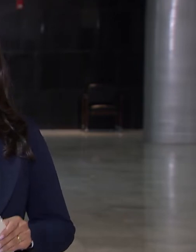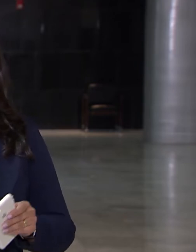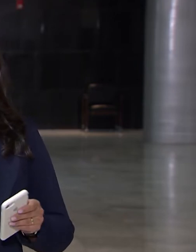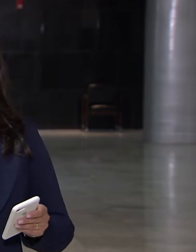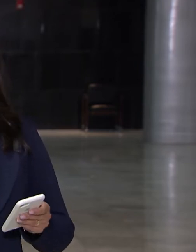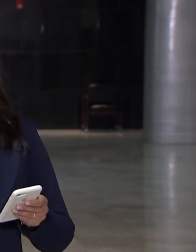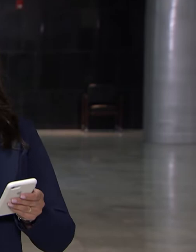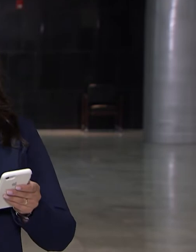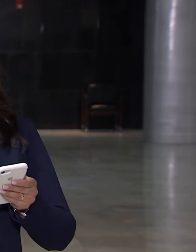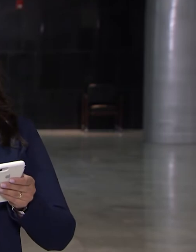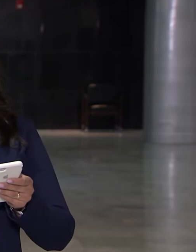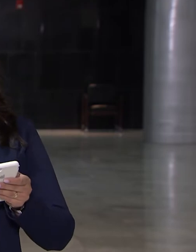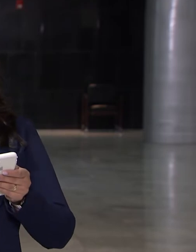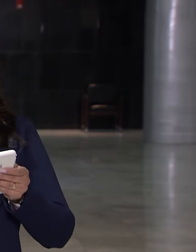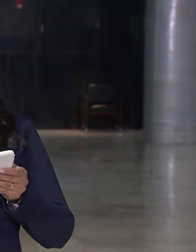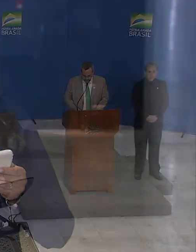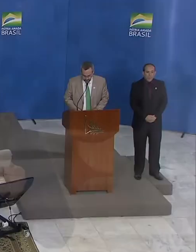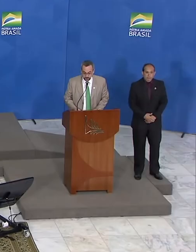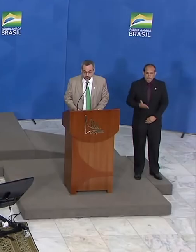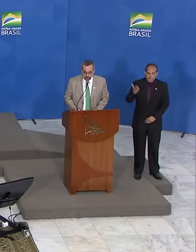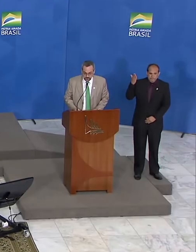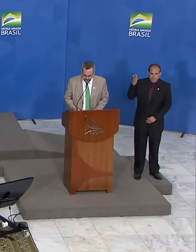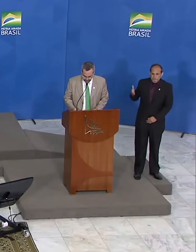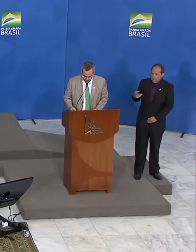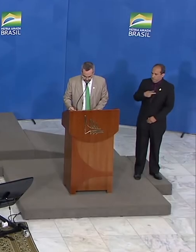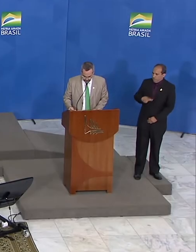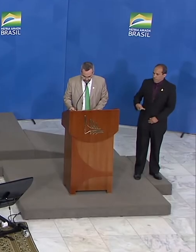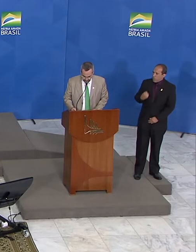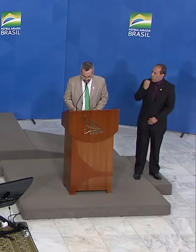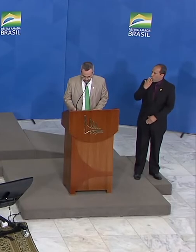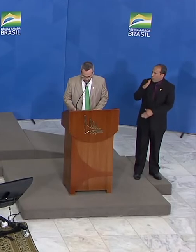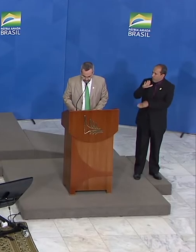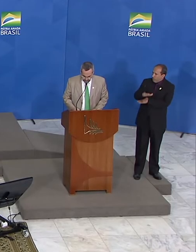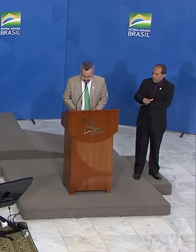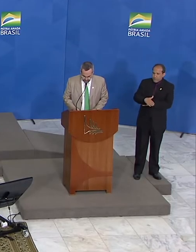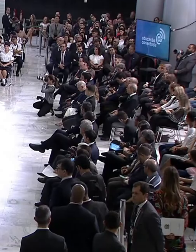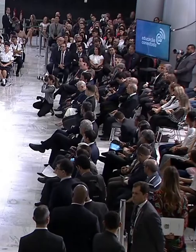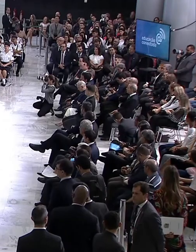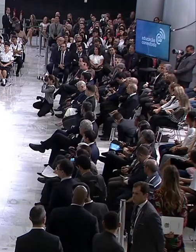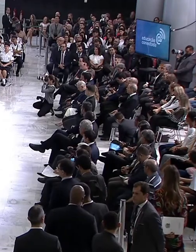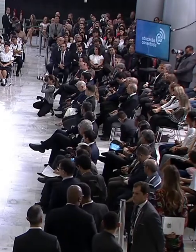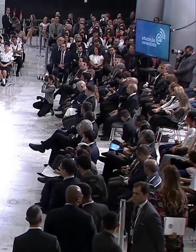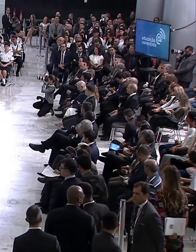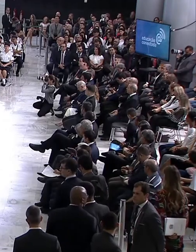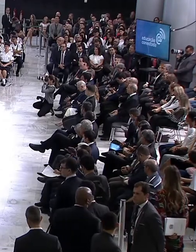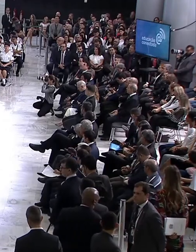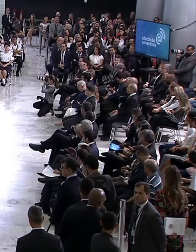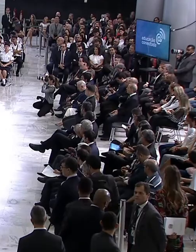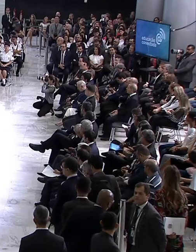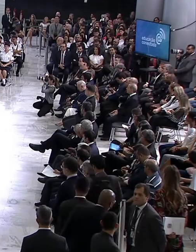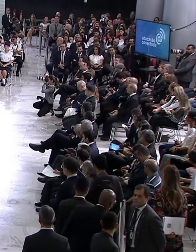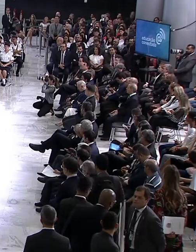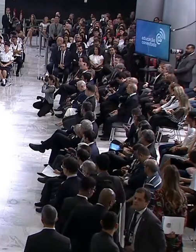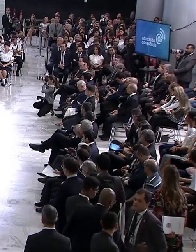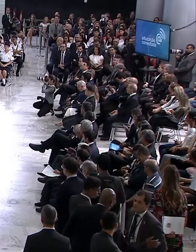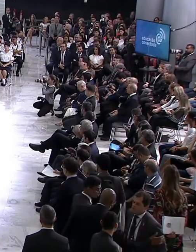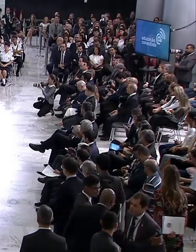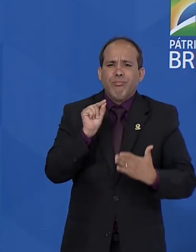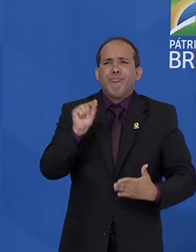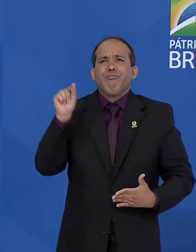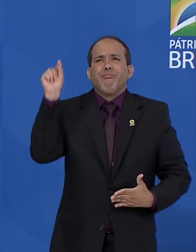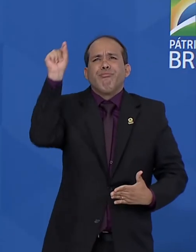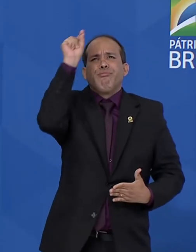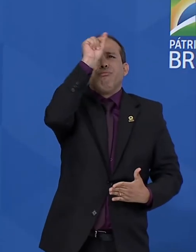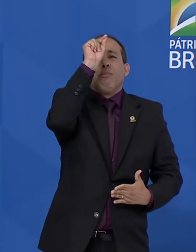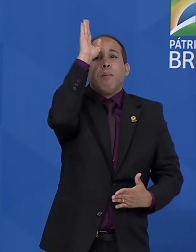cidades de todo o país até o ano de 2020 deve esse programa deve alcançar 27 milhões 700 mil alunos isso